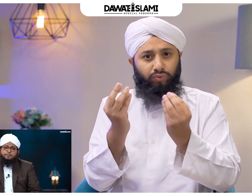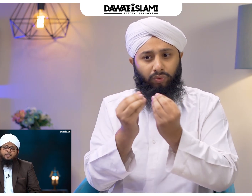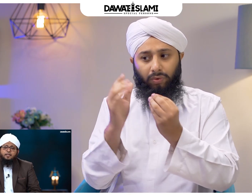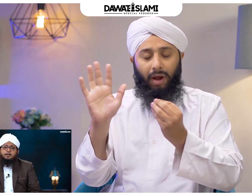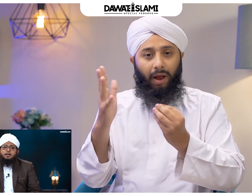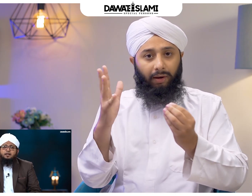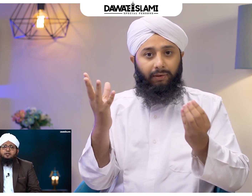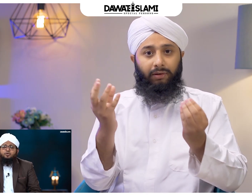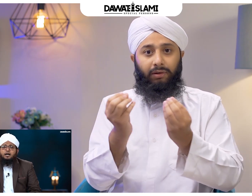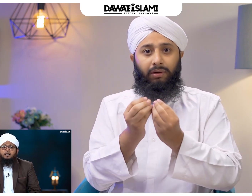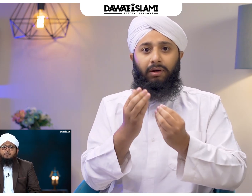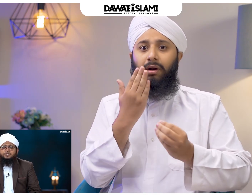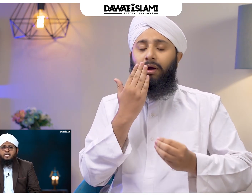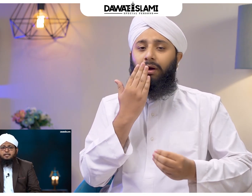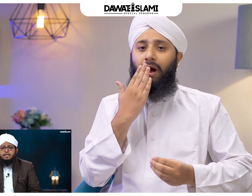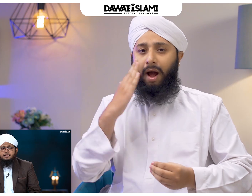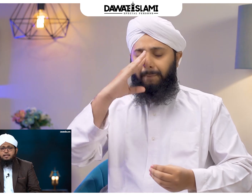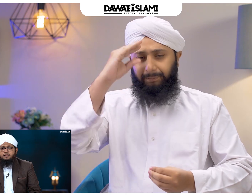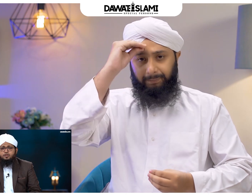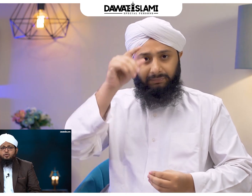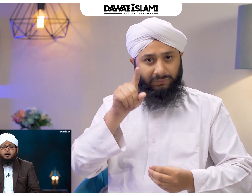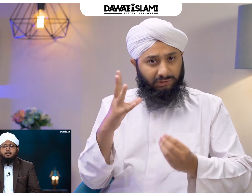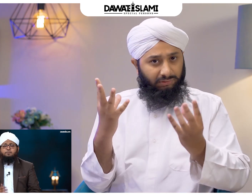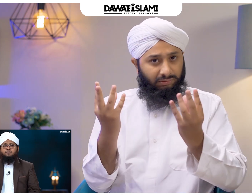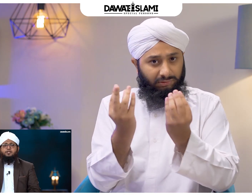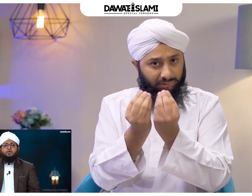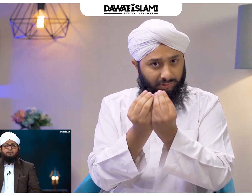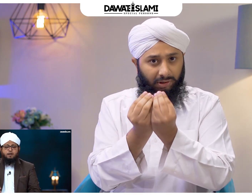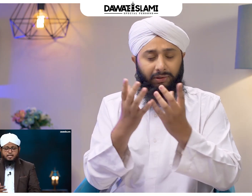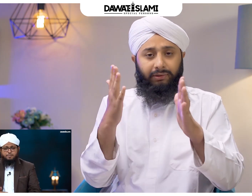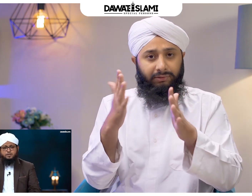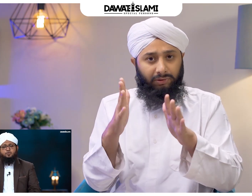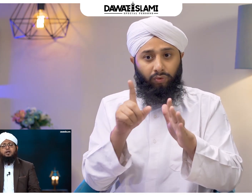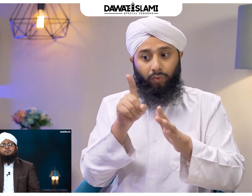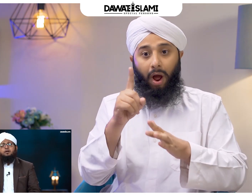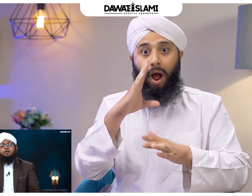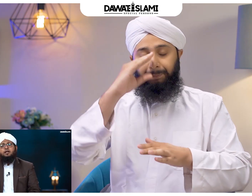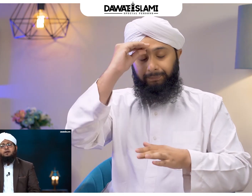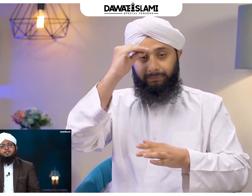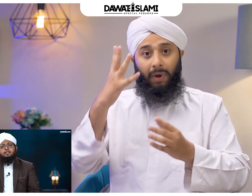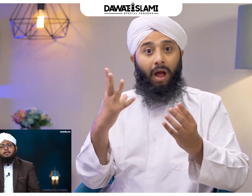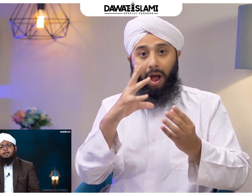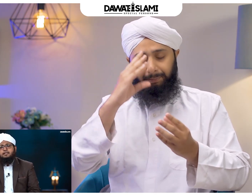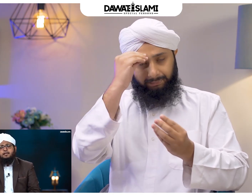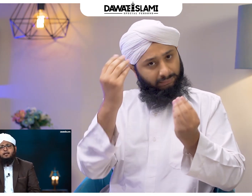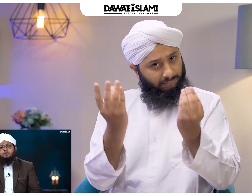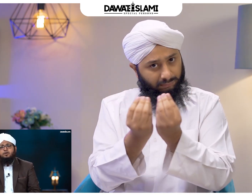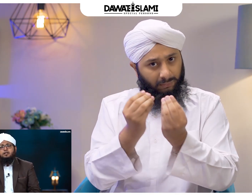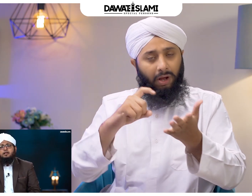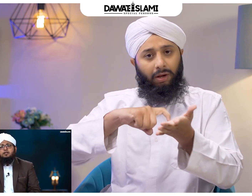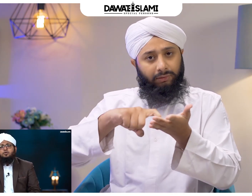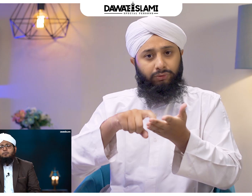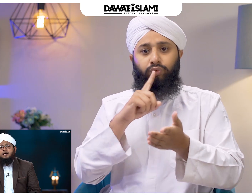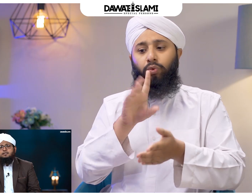करे। तो अगर माँ शादी नहीं करती तो हक़ परवरिश जो है वो माँ के पास होगा, और अगर माँ शादी कर लेती है कहीं